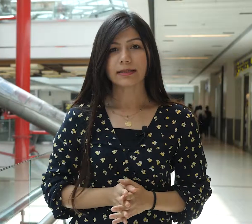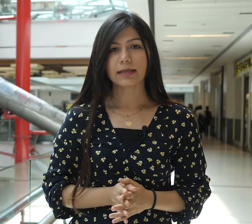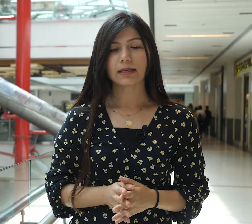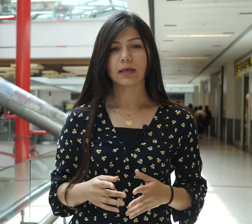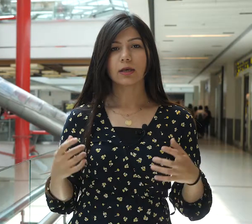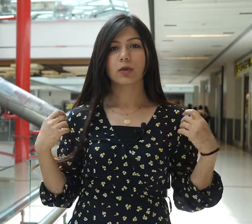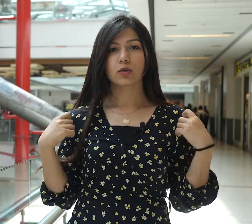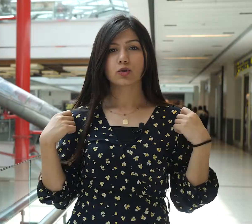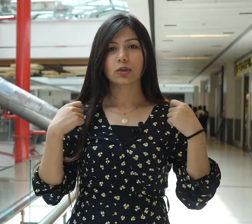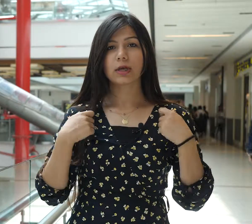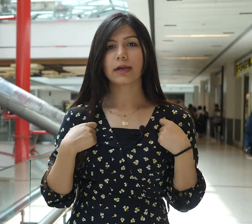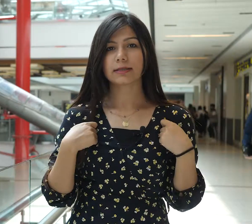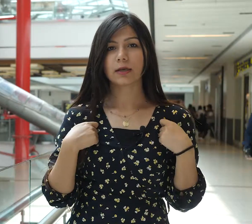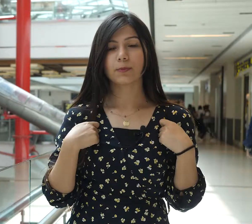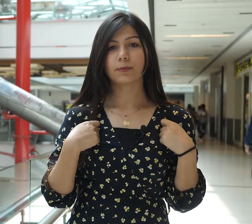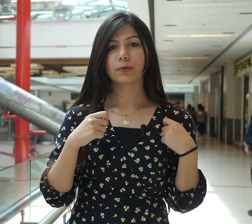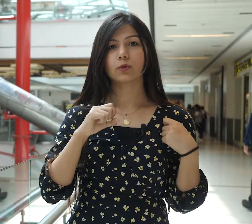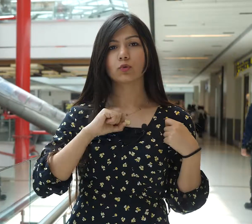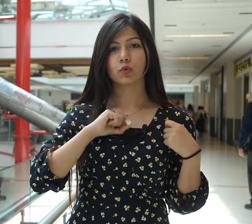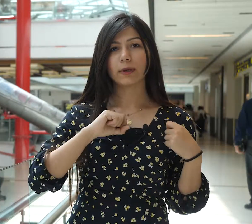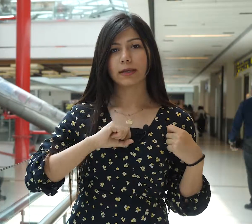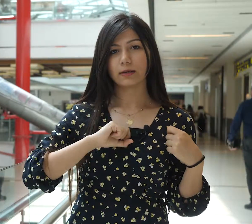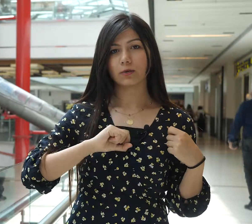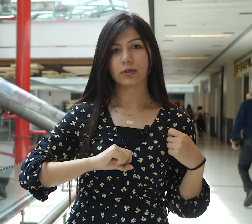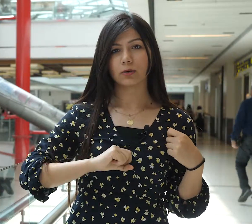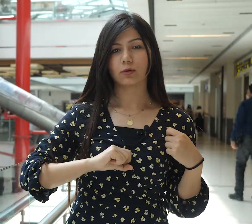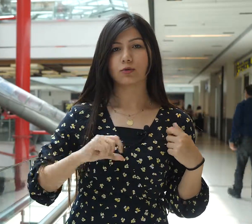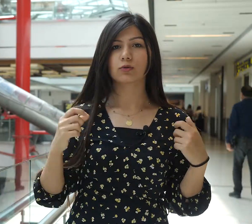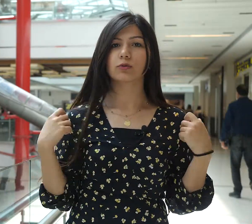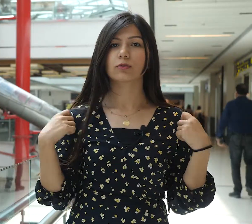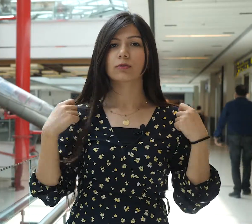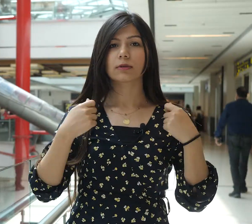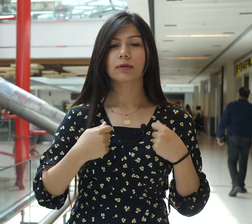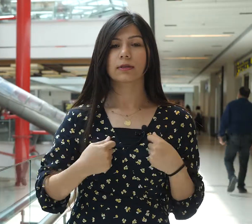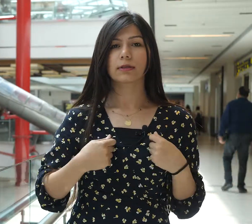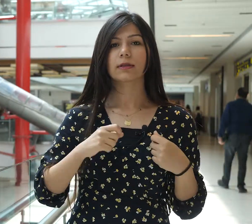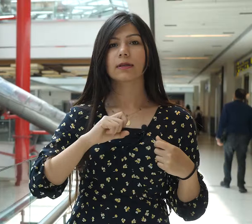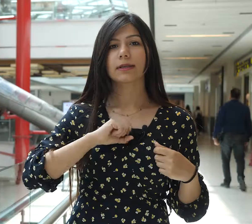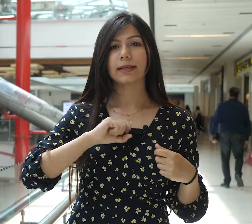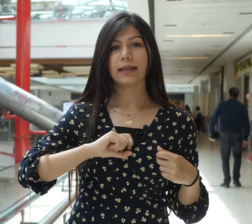ise şu işareti yapıp düğmelerini gösteriyoruz. Yelek.